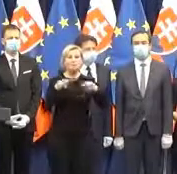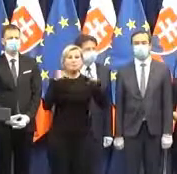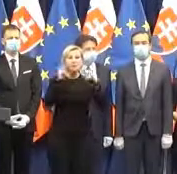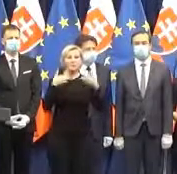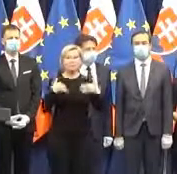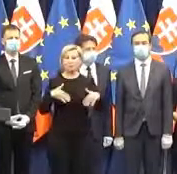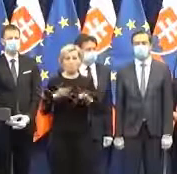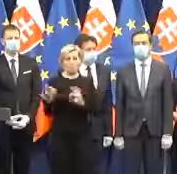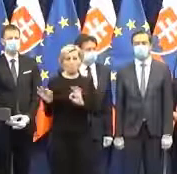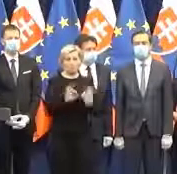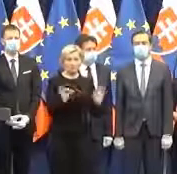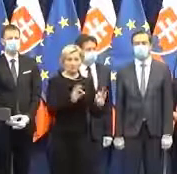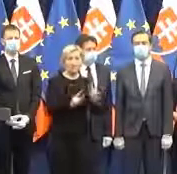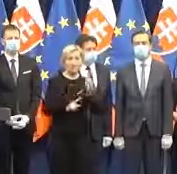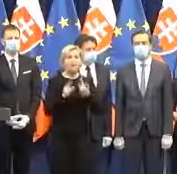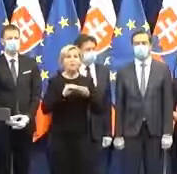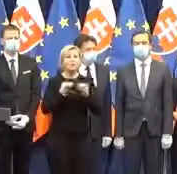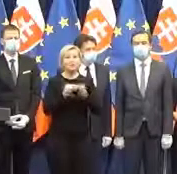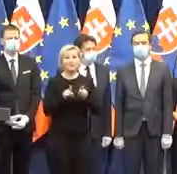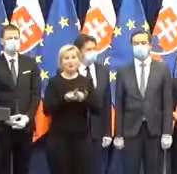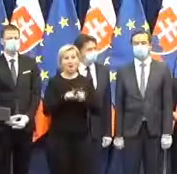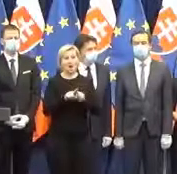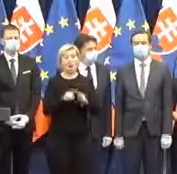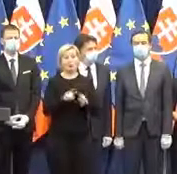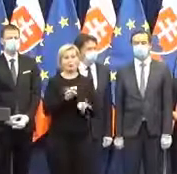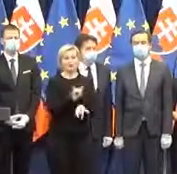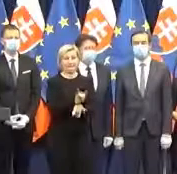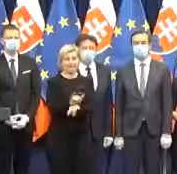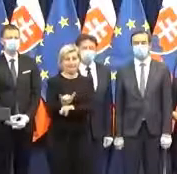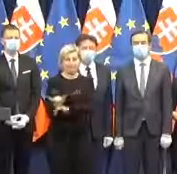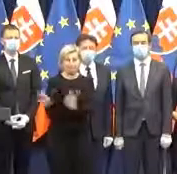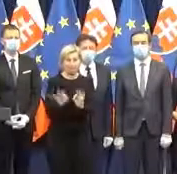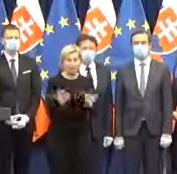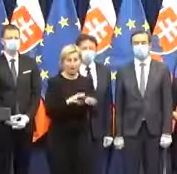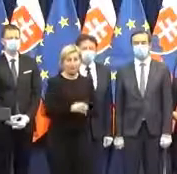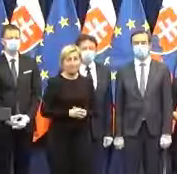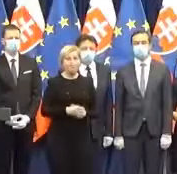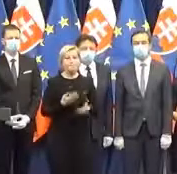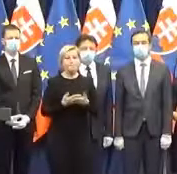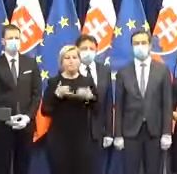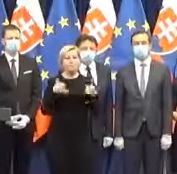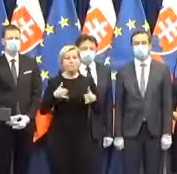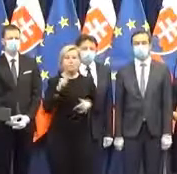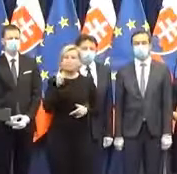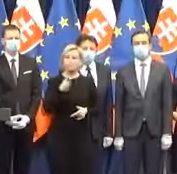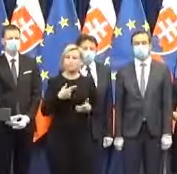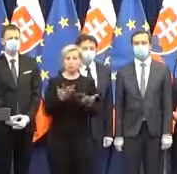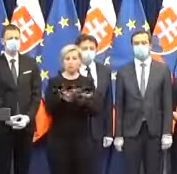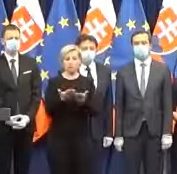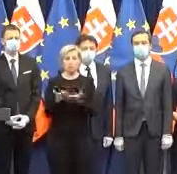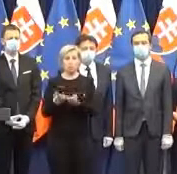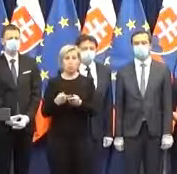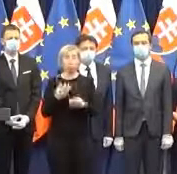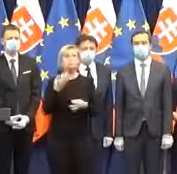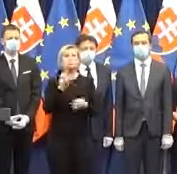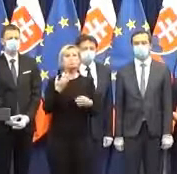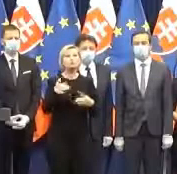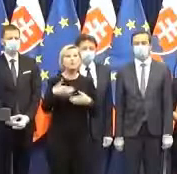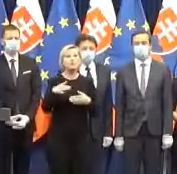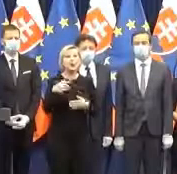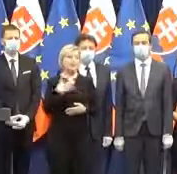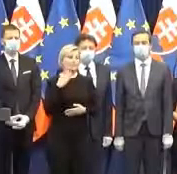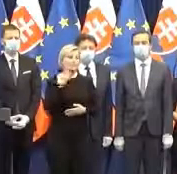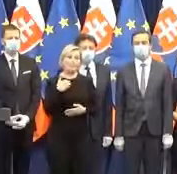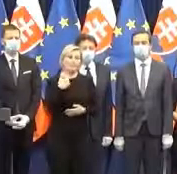a príprava zanedbala. Tak na základe toho my musíme aj prispôsobiť naše kroky. Neviem vám dnes odpovedať, či naozaj v útorok už